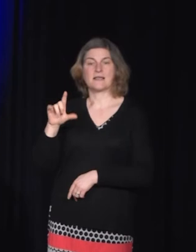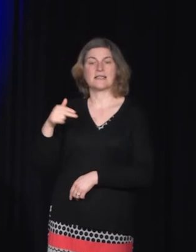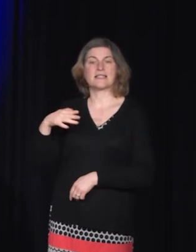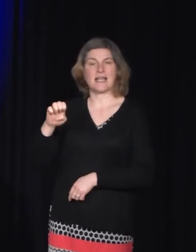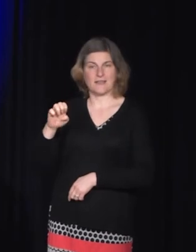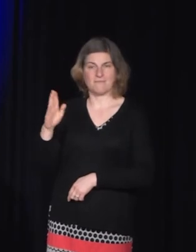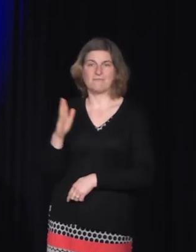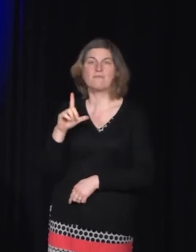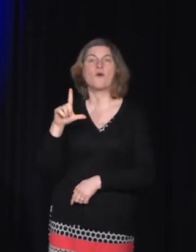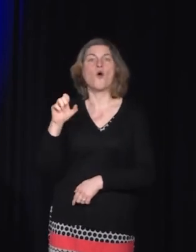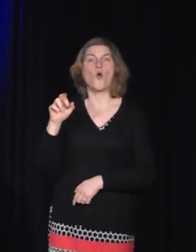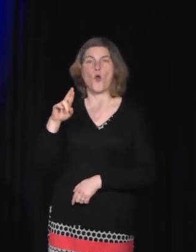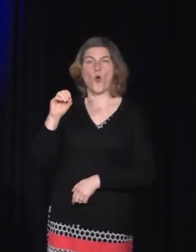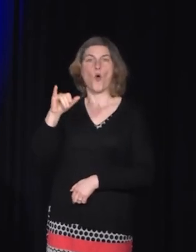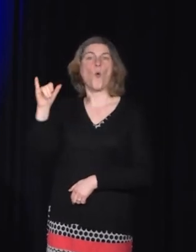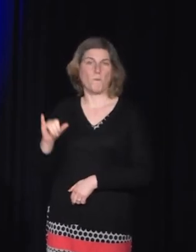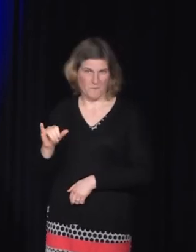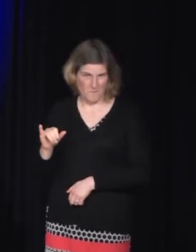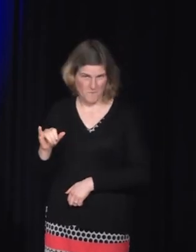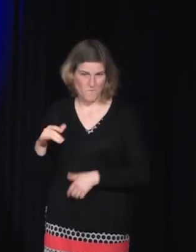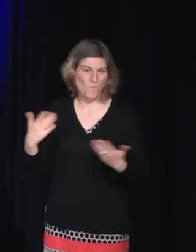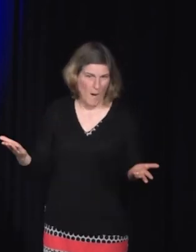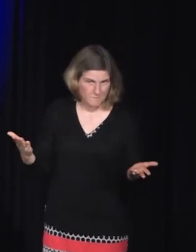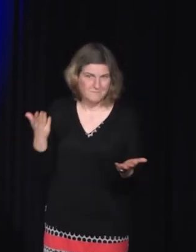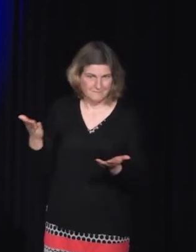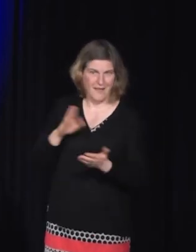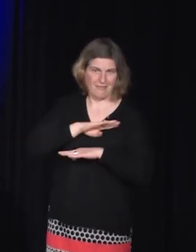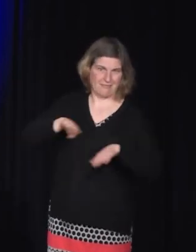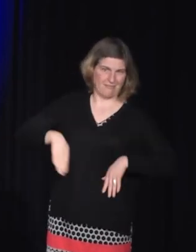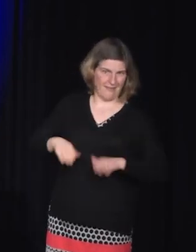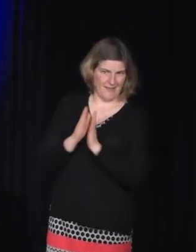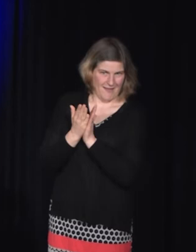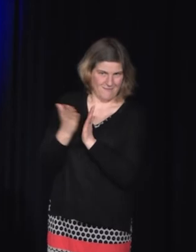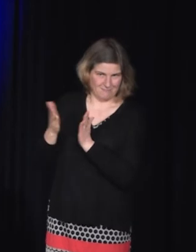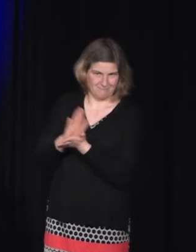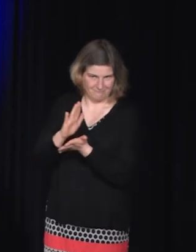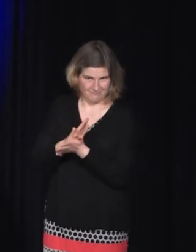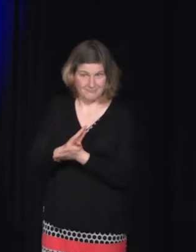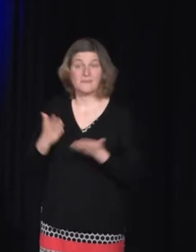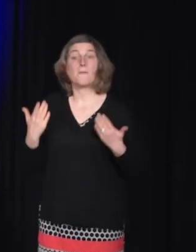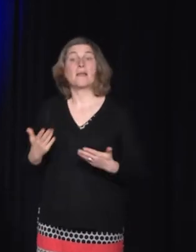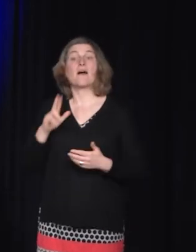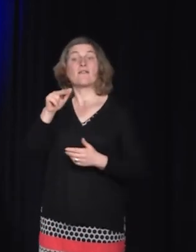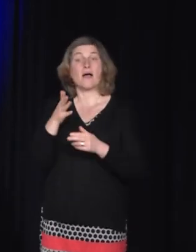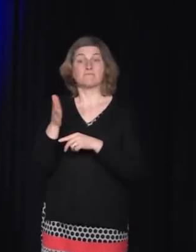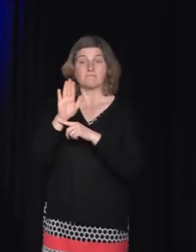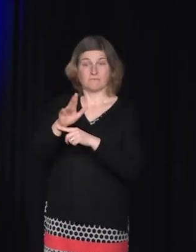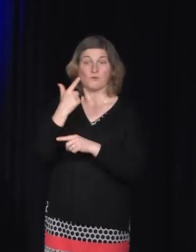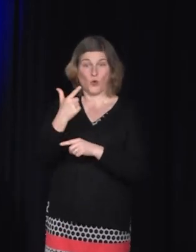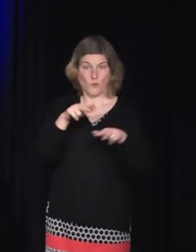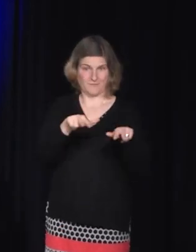Voilà, donc ça c'est le dernier muscle, je voulais vous en parler. Maintenant je vais vous présenter les deux vidéos que vous allez voir, qui